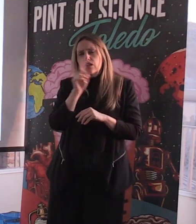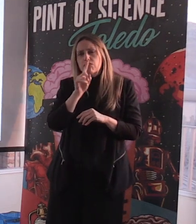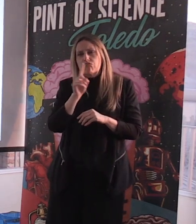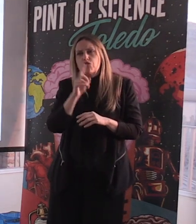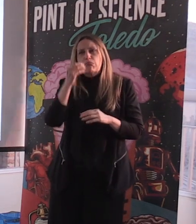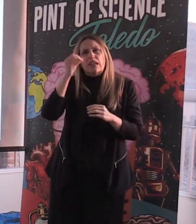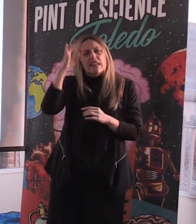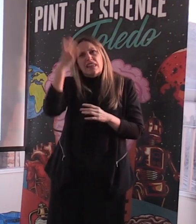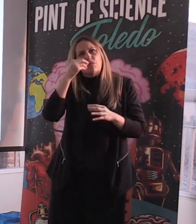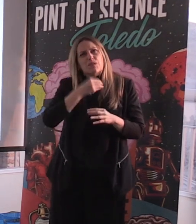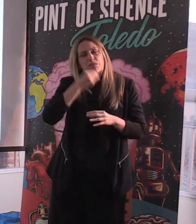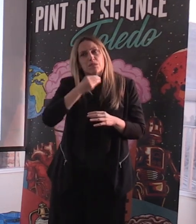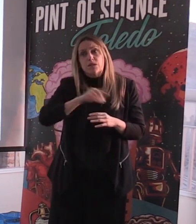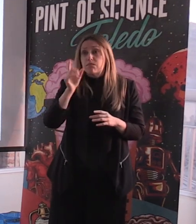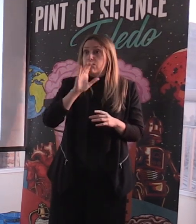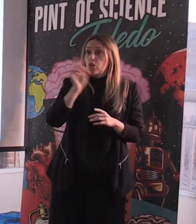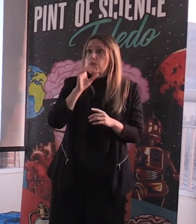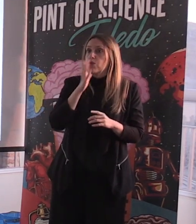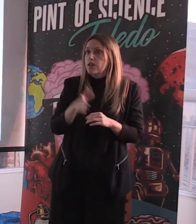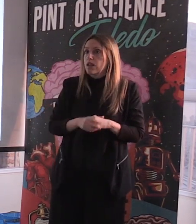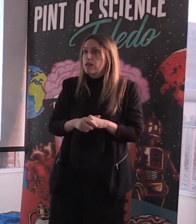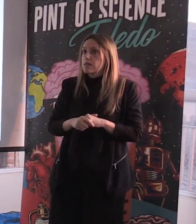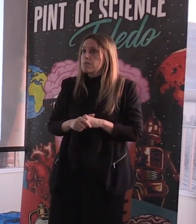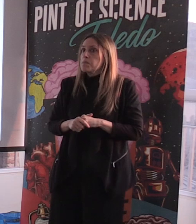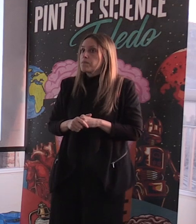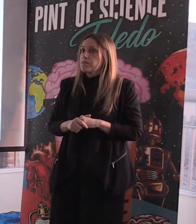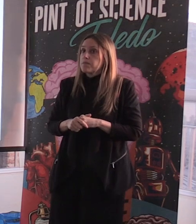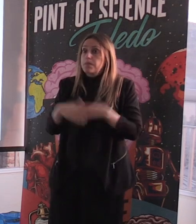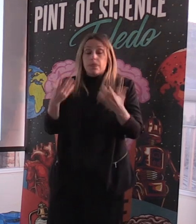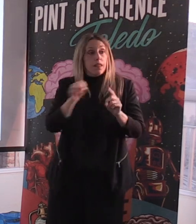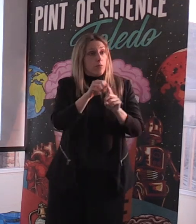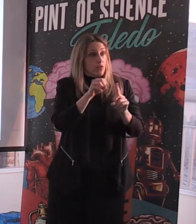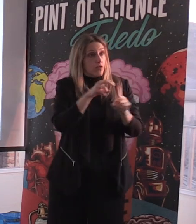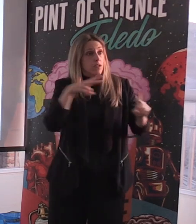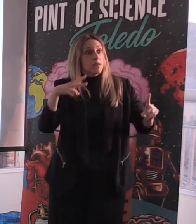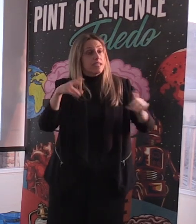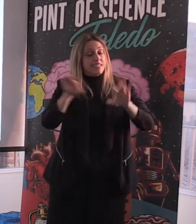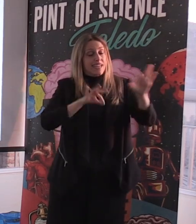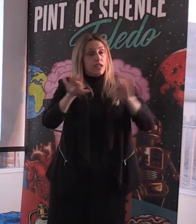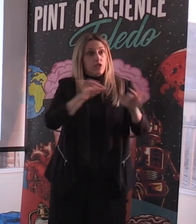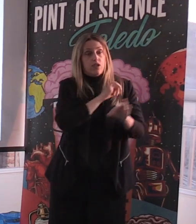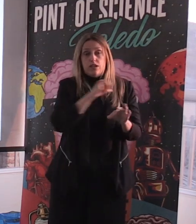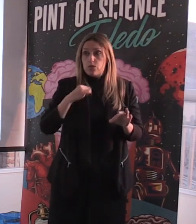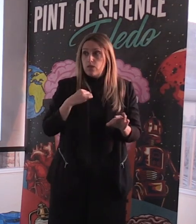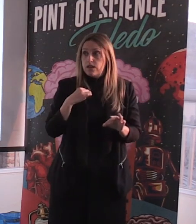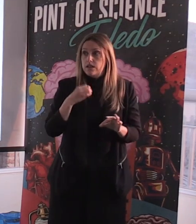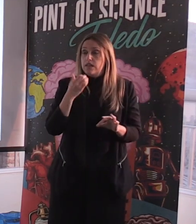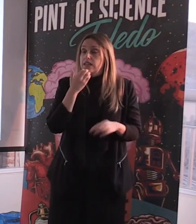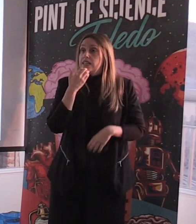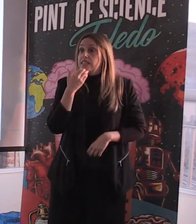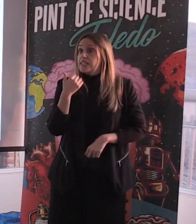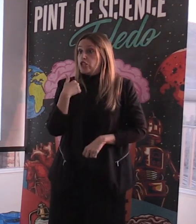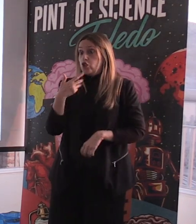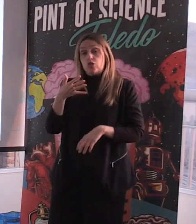idea? Desde el punto de vista de la selección individual. Si yo tengo este programa